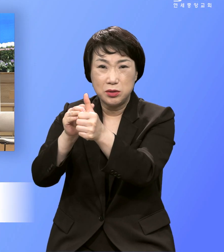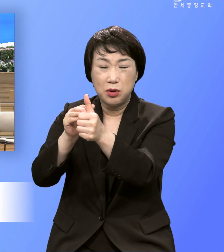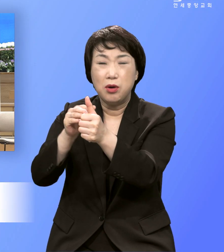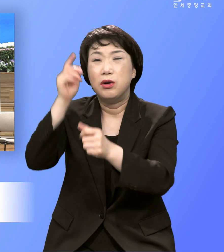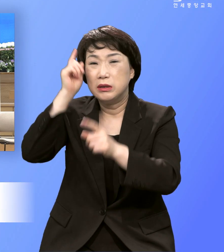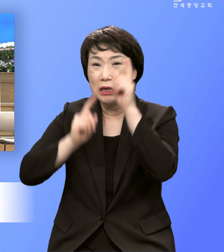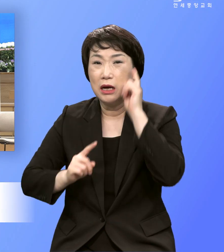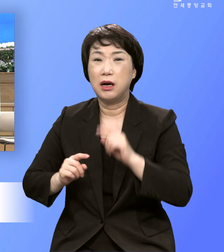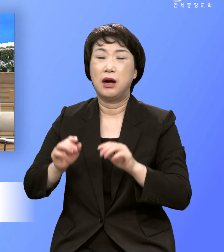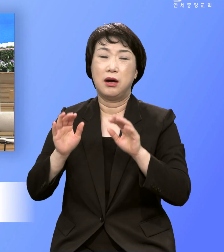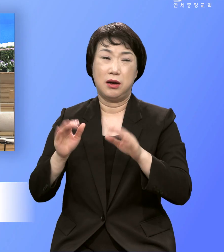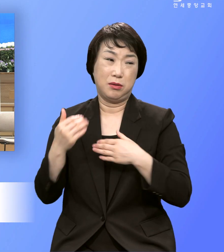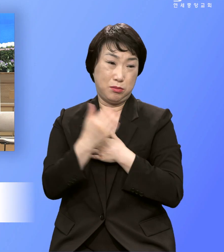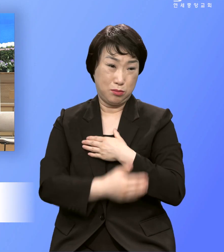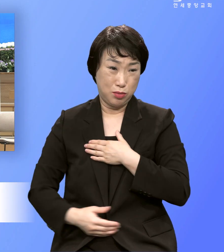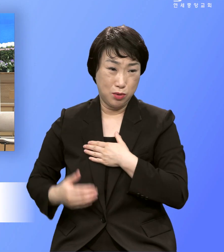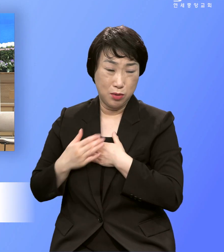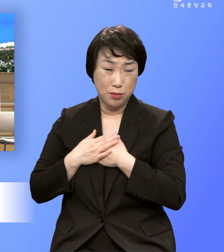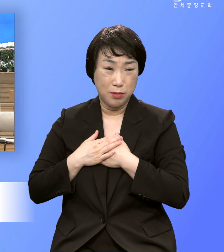상하시고